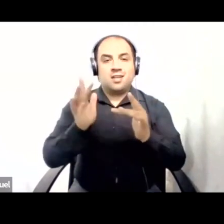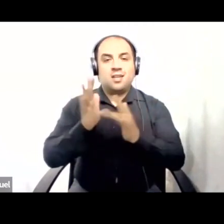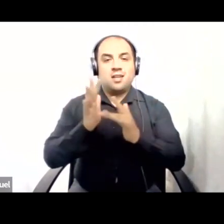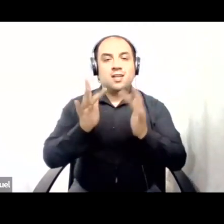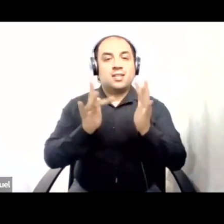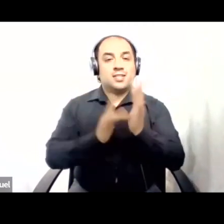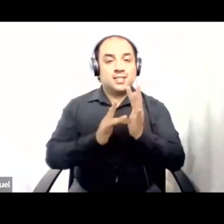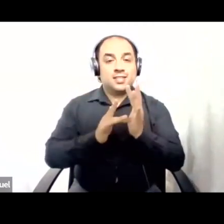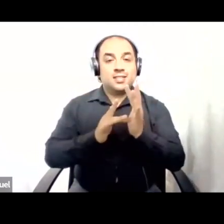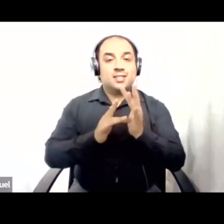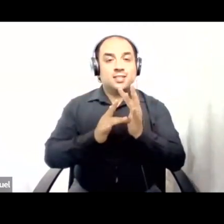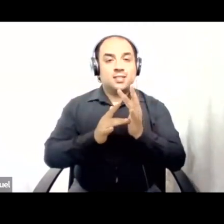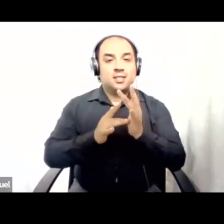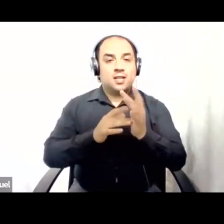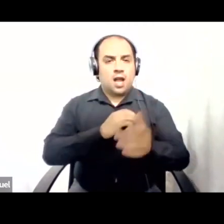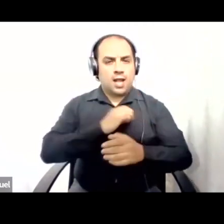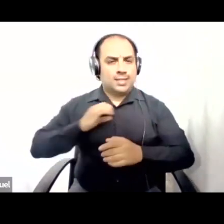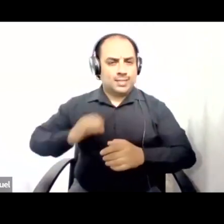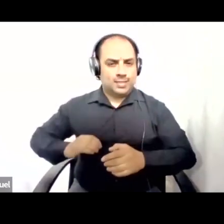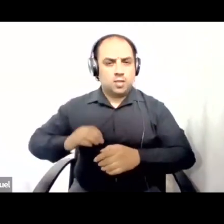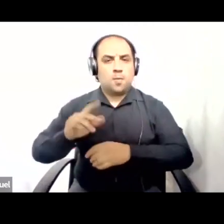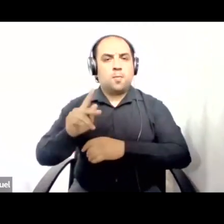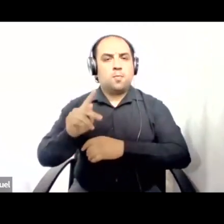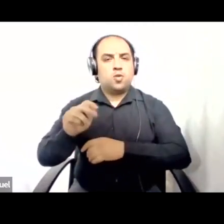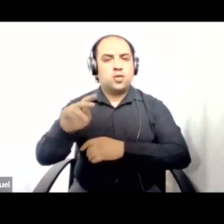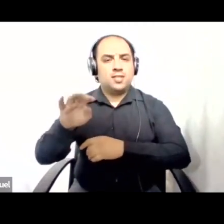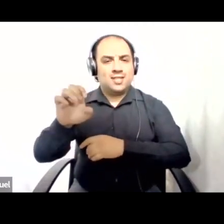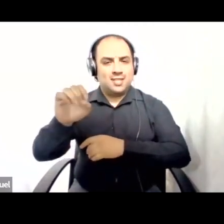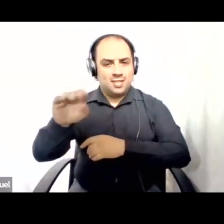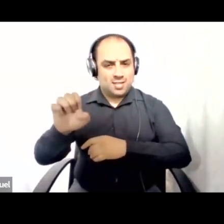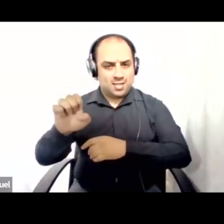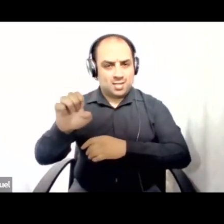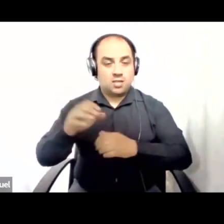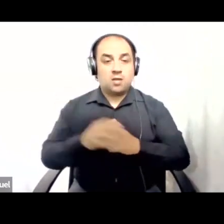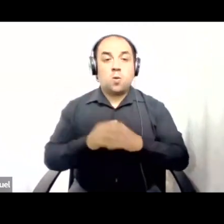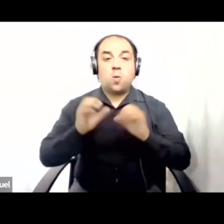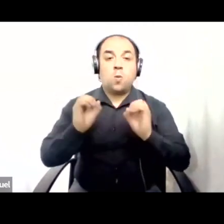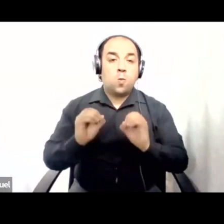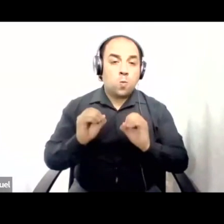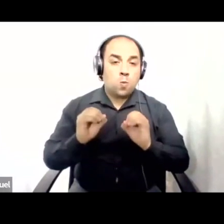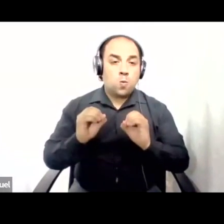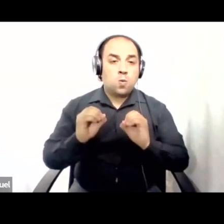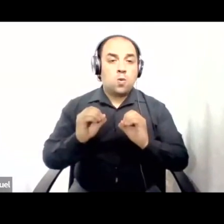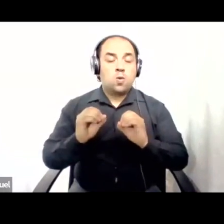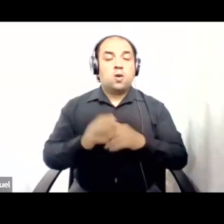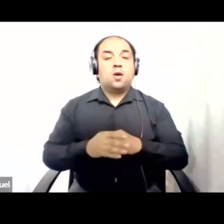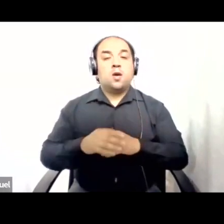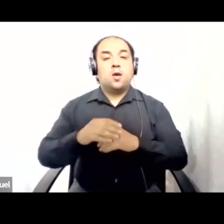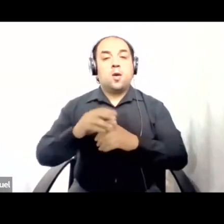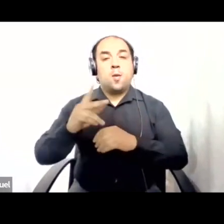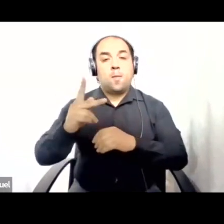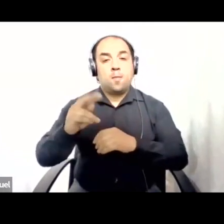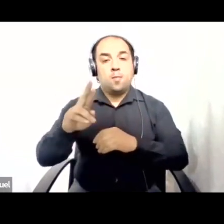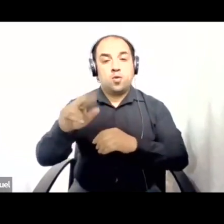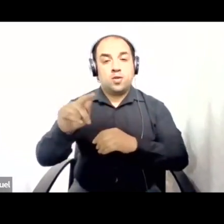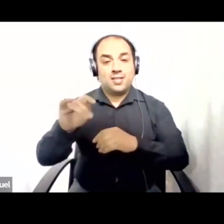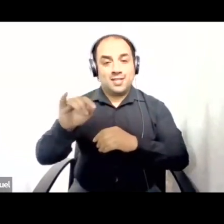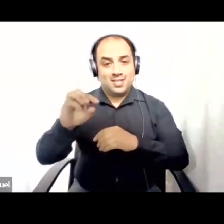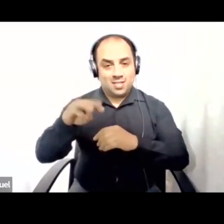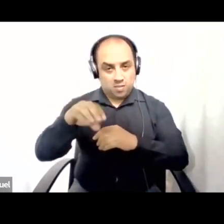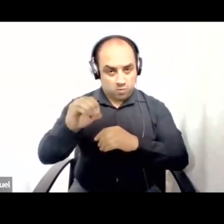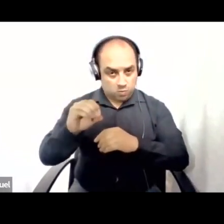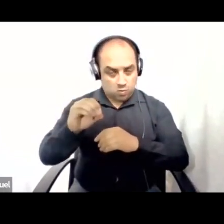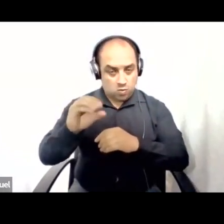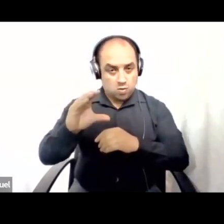protestante, en particular el puritanismo o el protestantismo calvinista. De ahí que entendamos